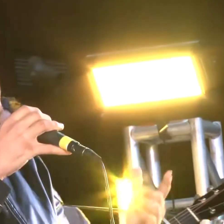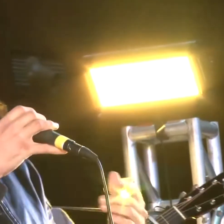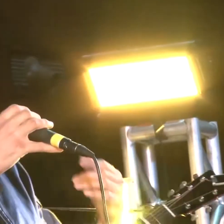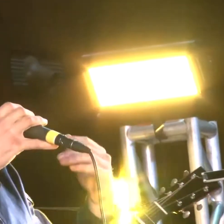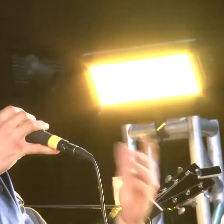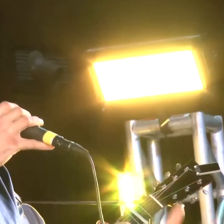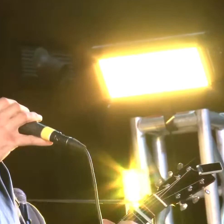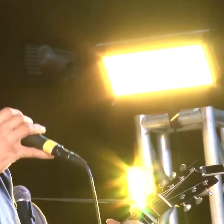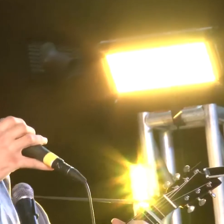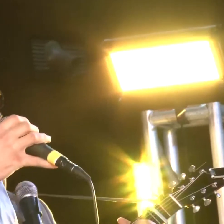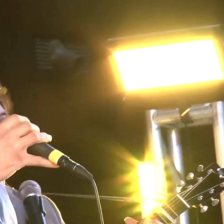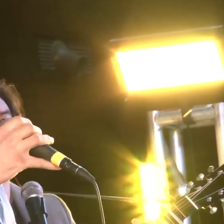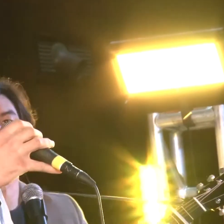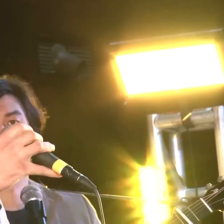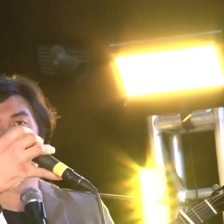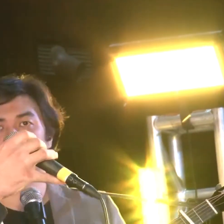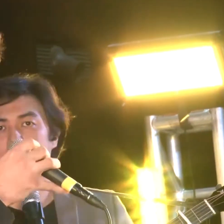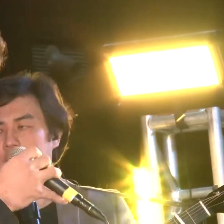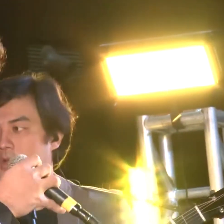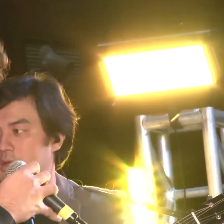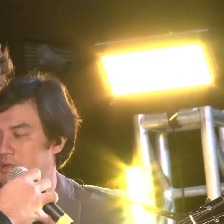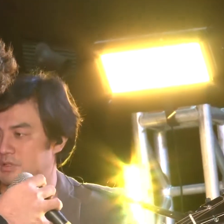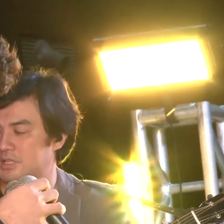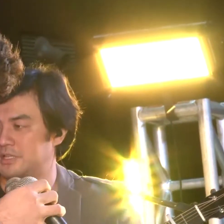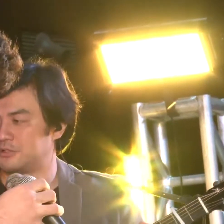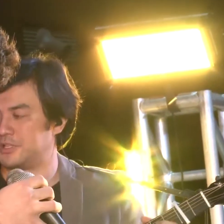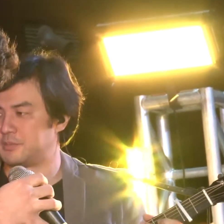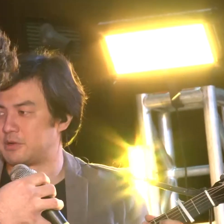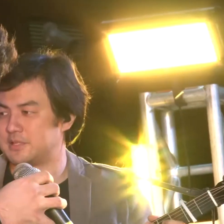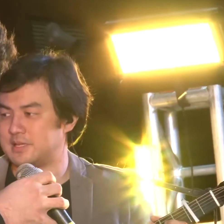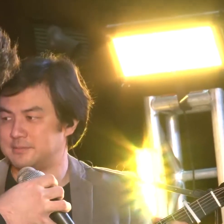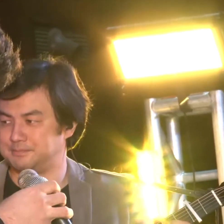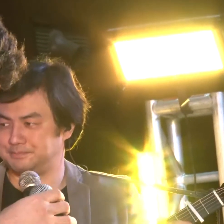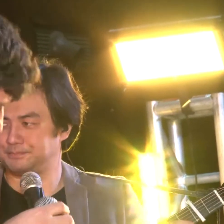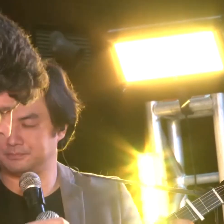relembre como foi essa escolha, né?